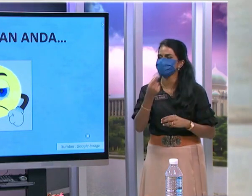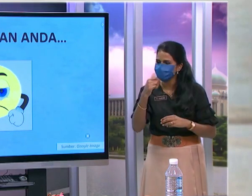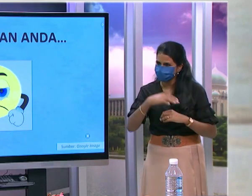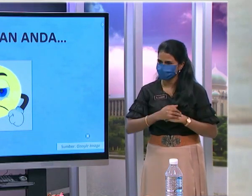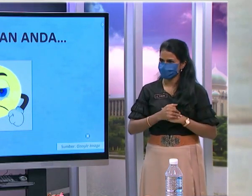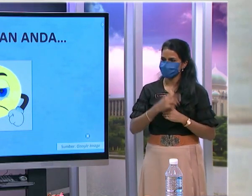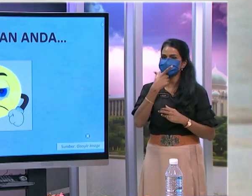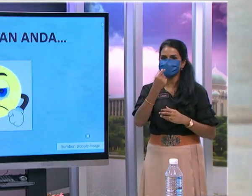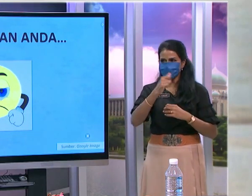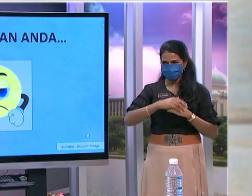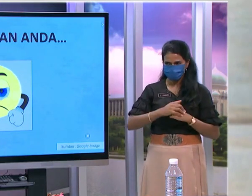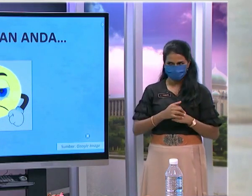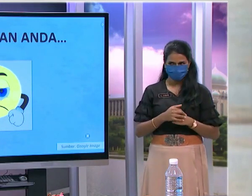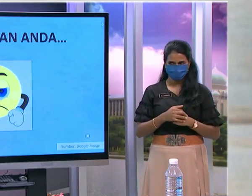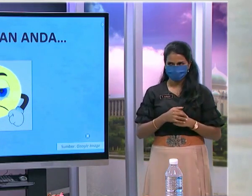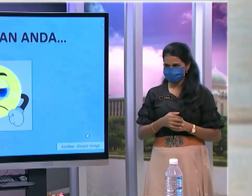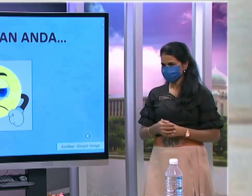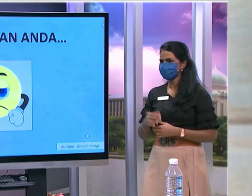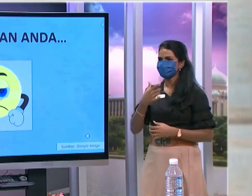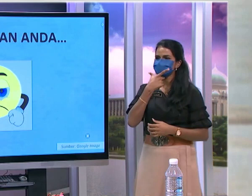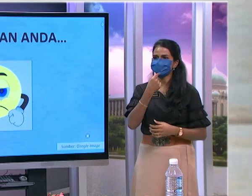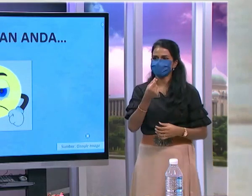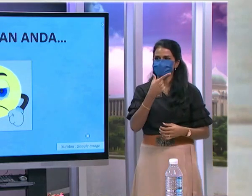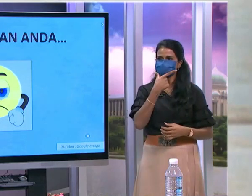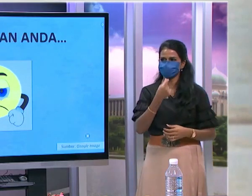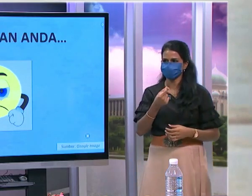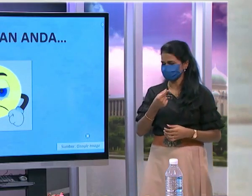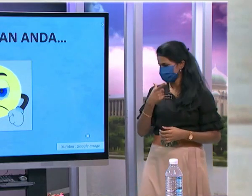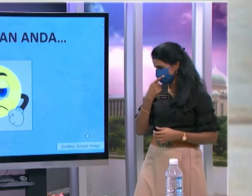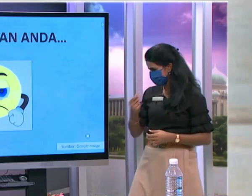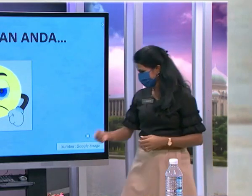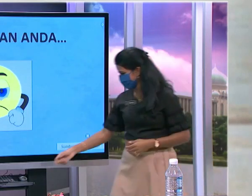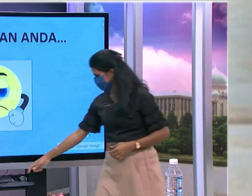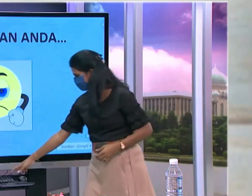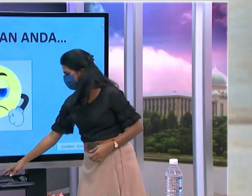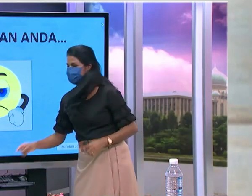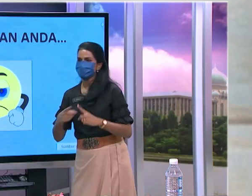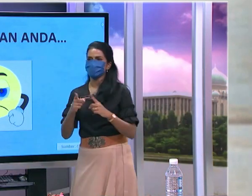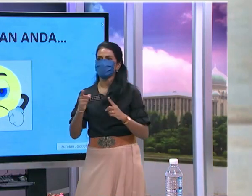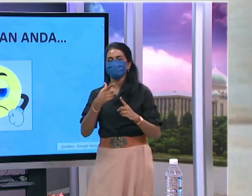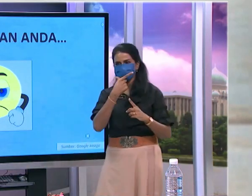suka. Sedap. Sedap saja ke? Sedap. Sedap. Sedap. Tapi